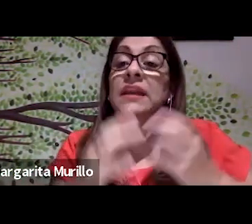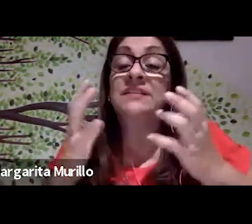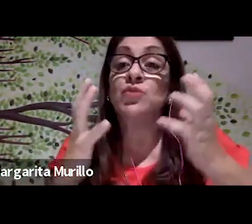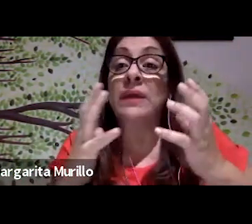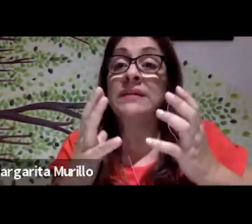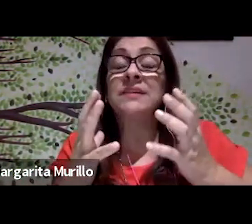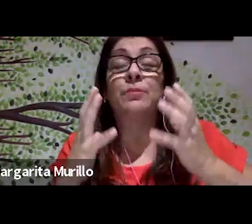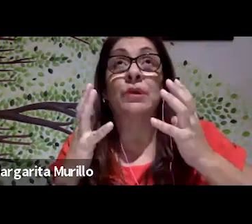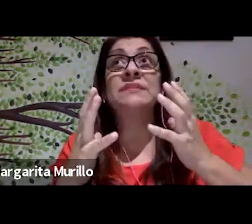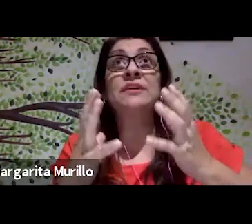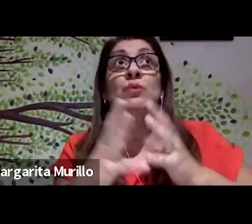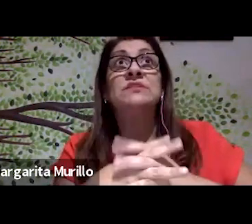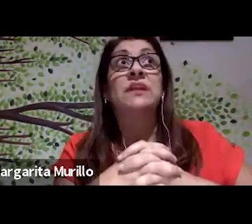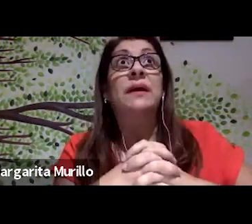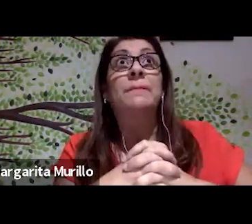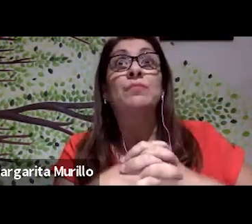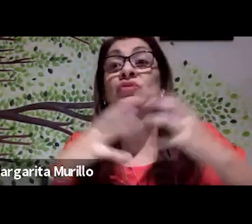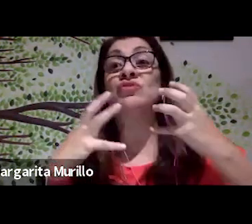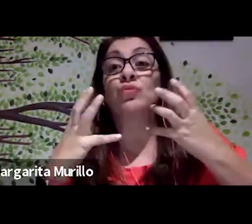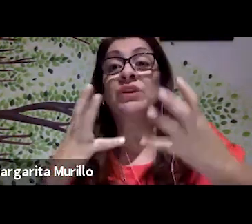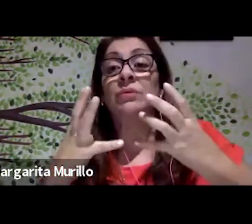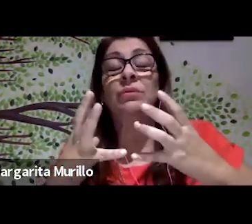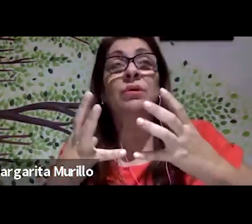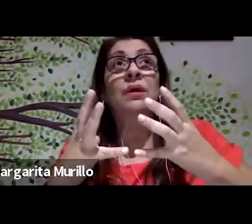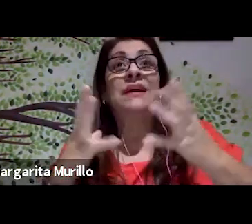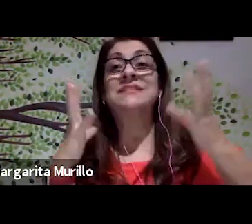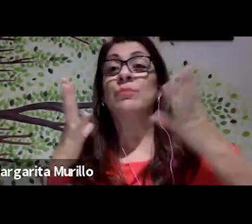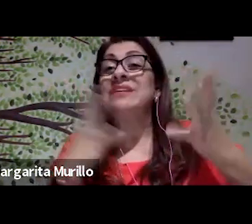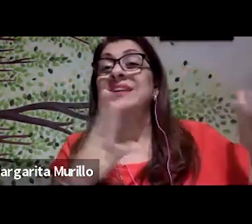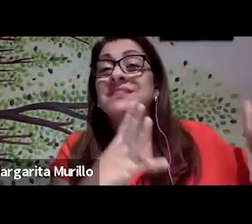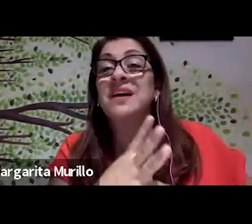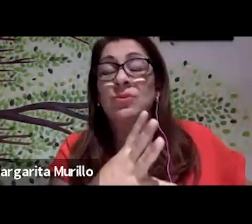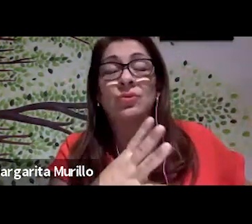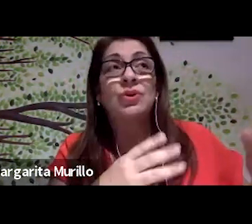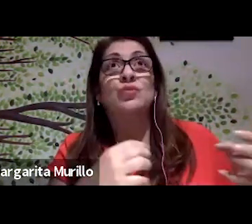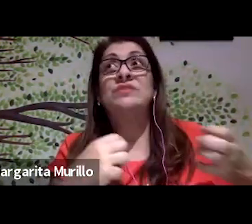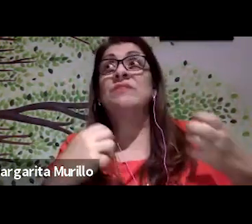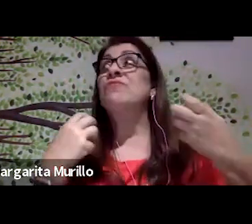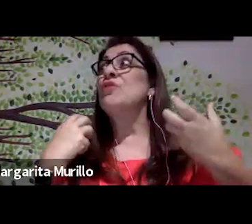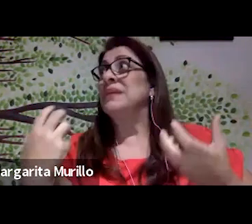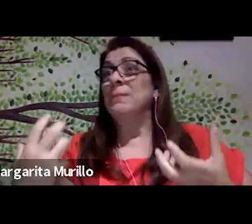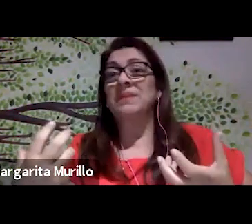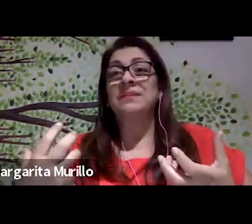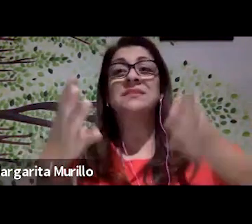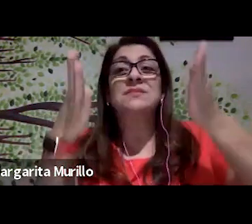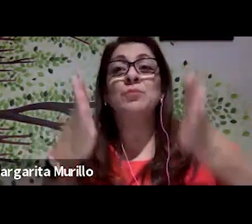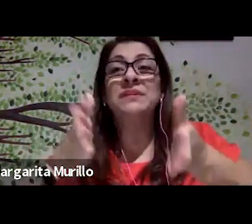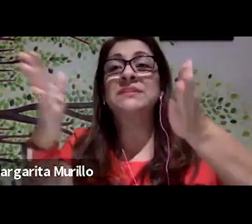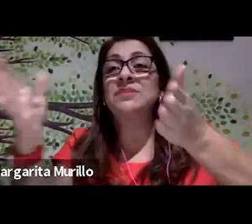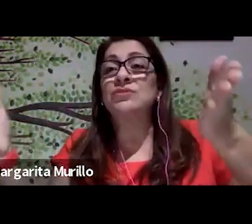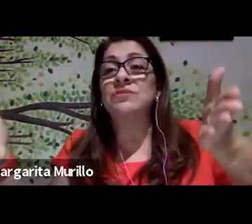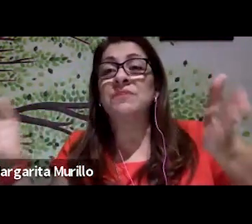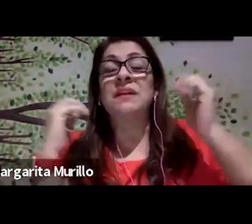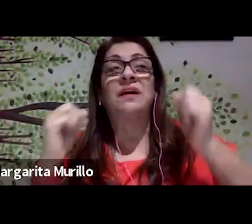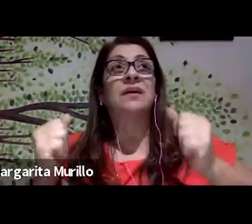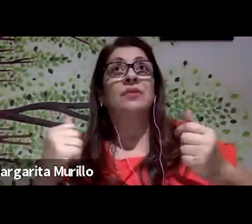las escuelas El problema es que nuestra nuestra currículum está muy atrasado nuestra forma de aprender es